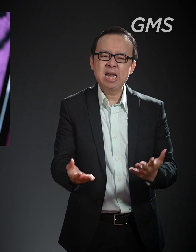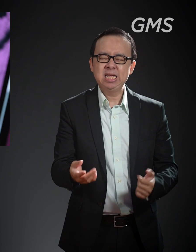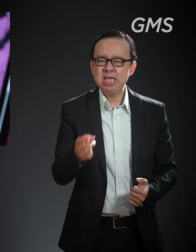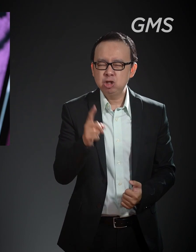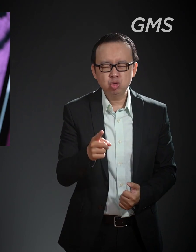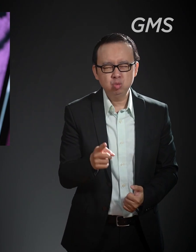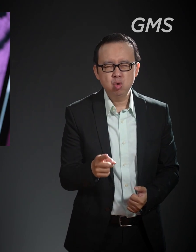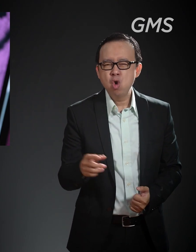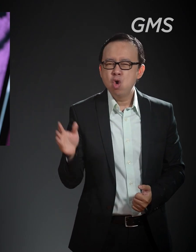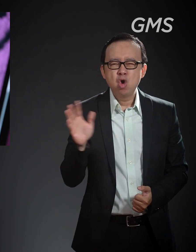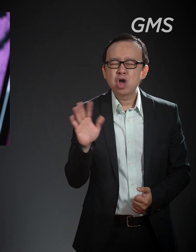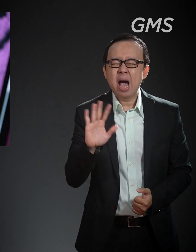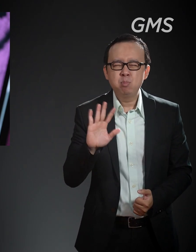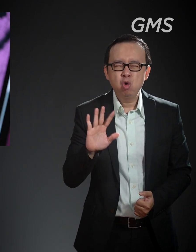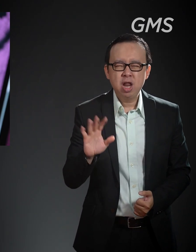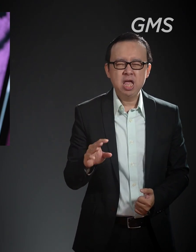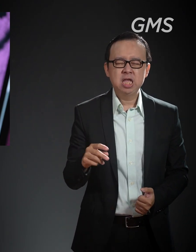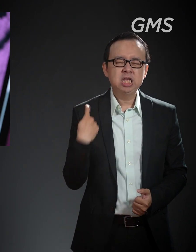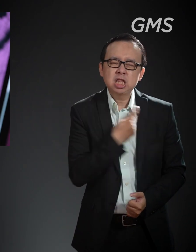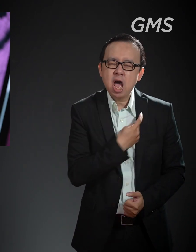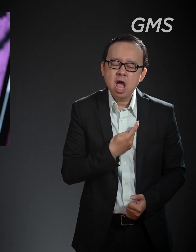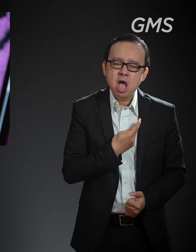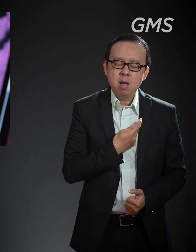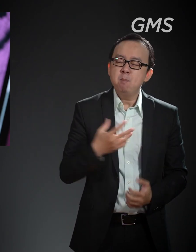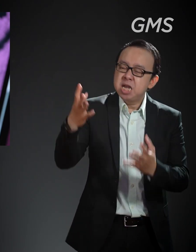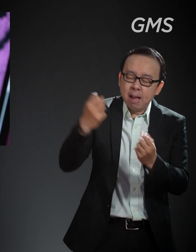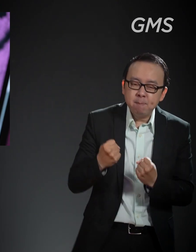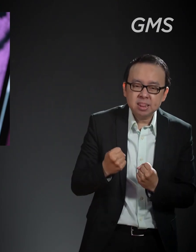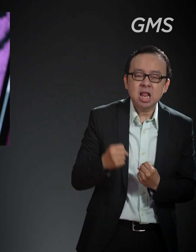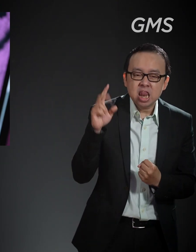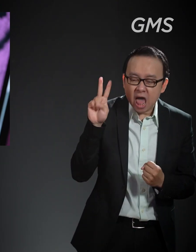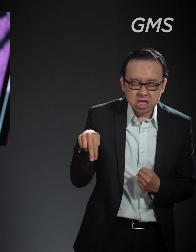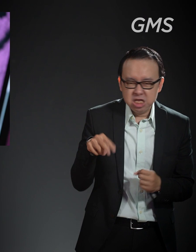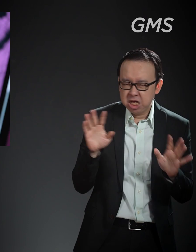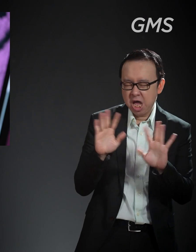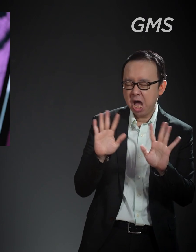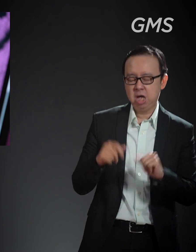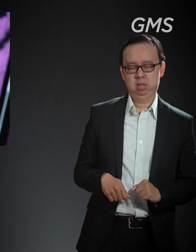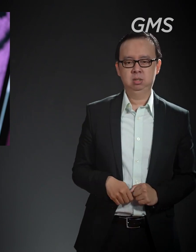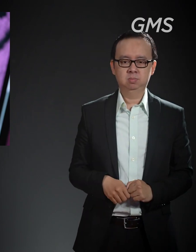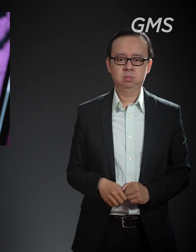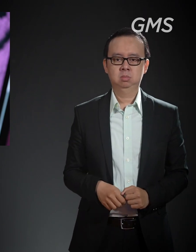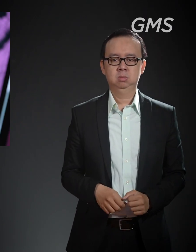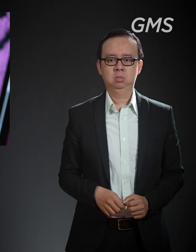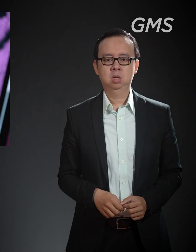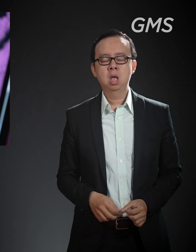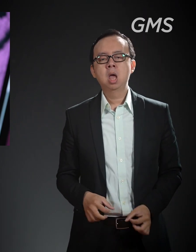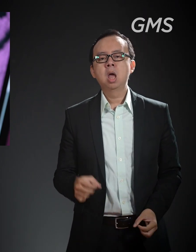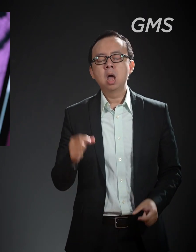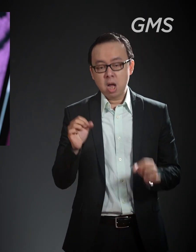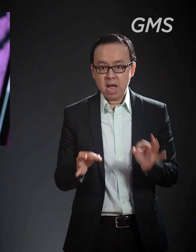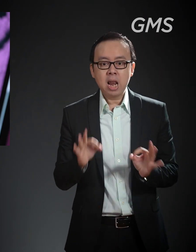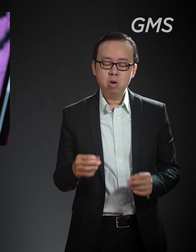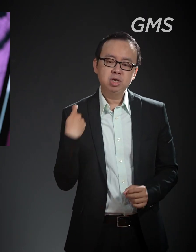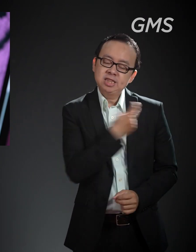tidak boleh ada motivasi untuk dapat kembalian. Kalau kita memberi itu seperti Tuhan memberi